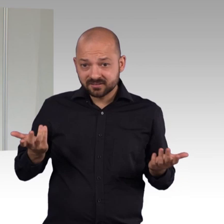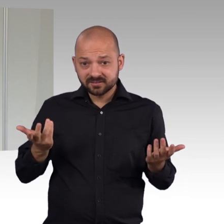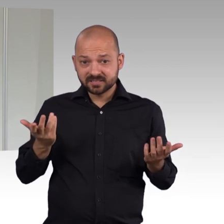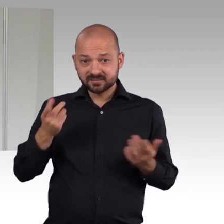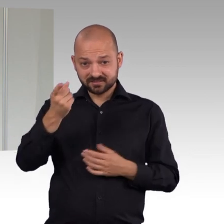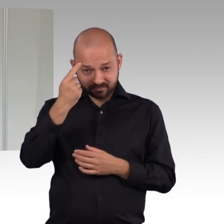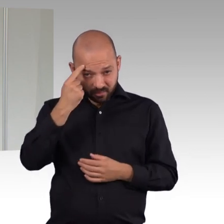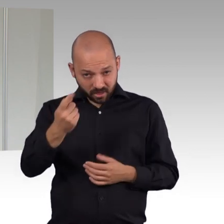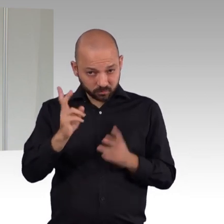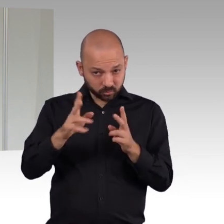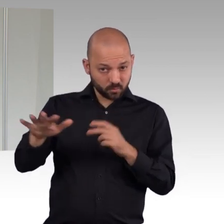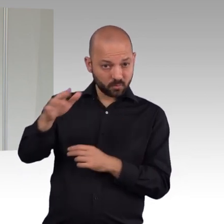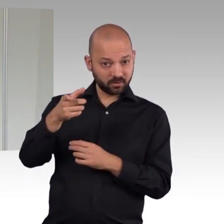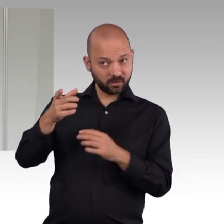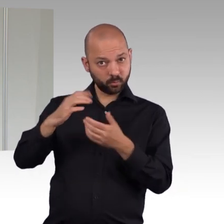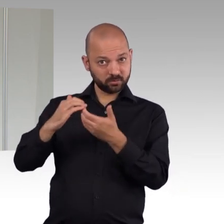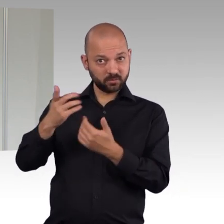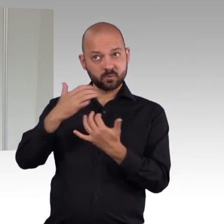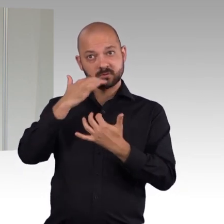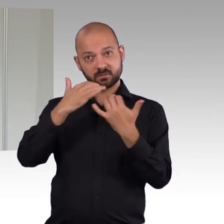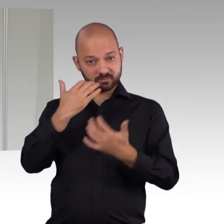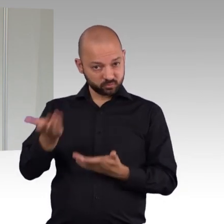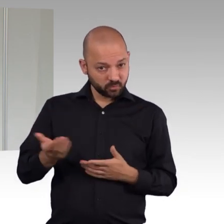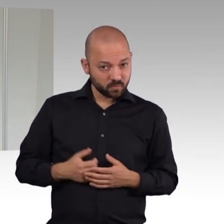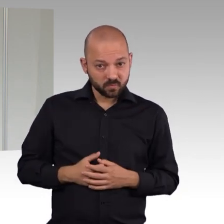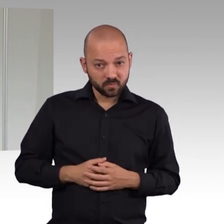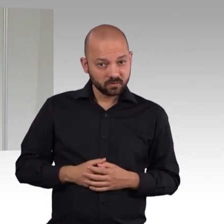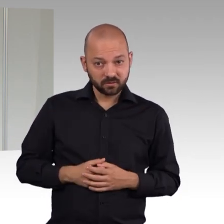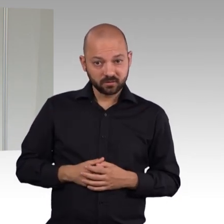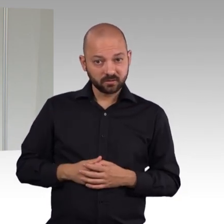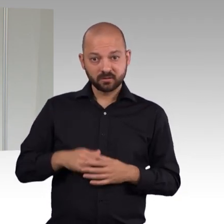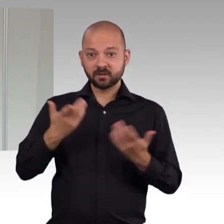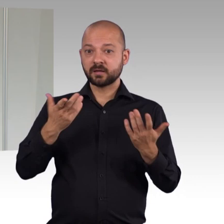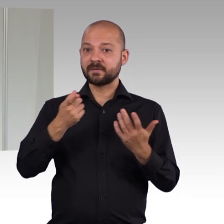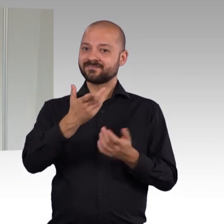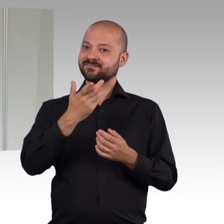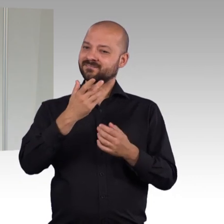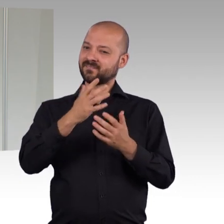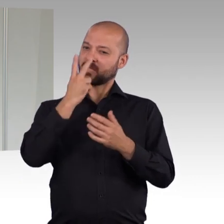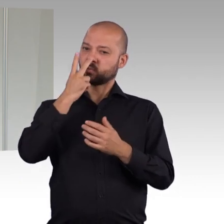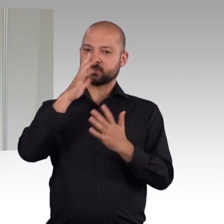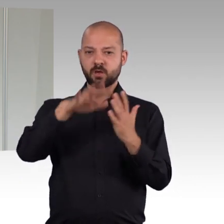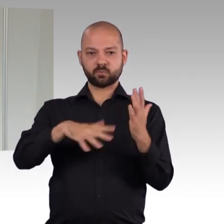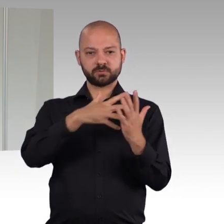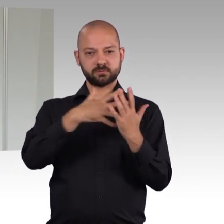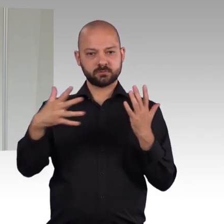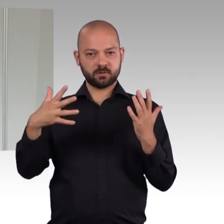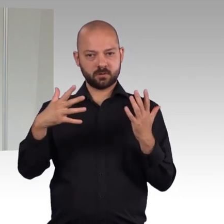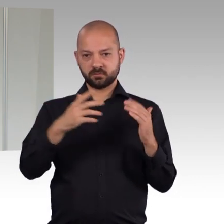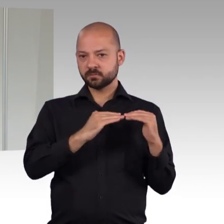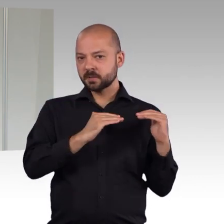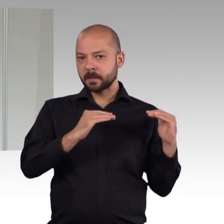die Probleme sind doch definitiv nicht kleiner geworden. Wenn die Union es mit dem 2%-Ziel auch ernst meint, dann sprechen wir übrigens